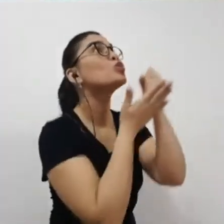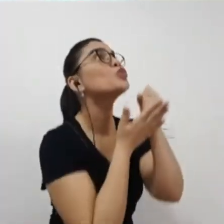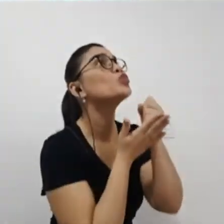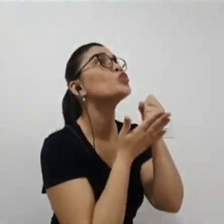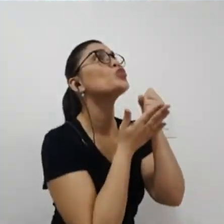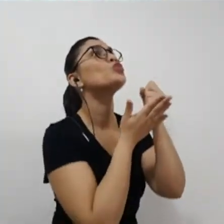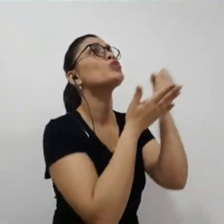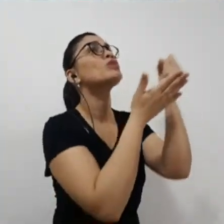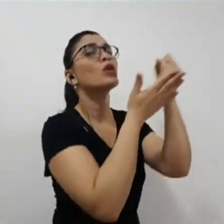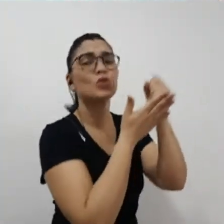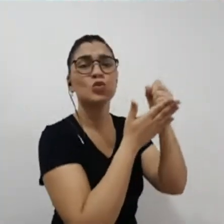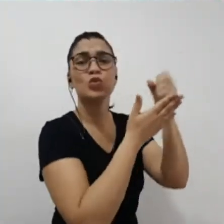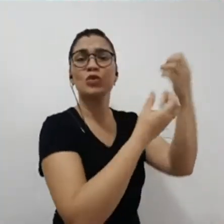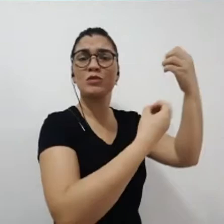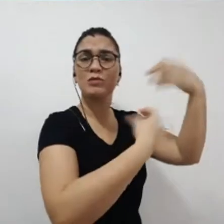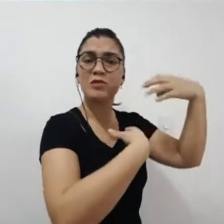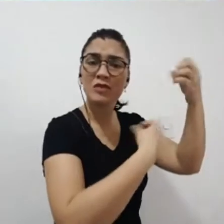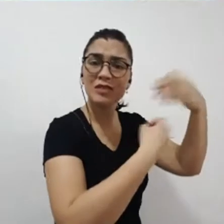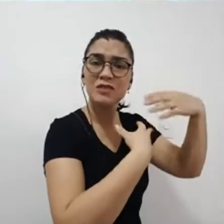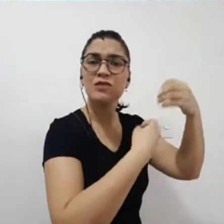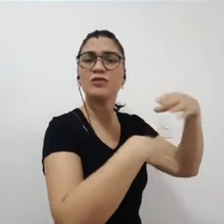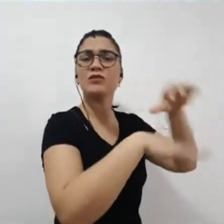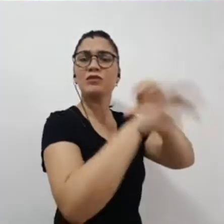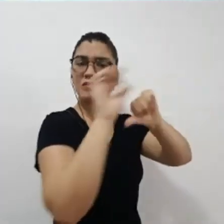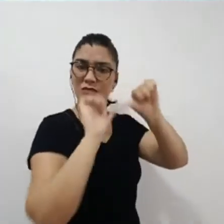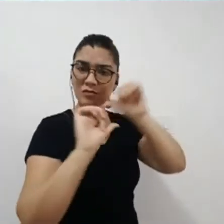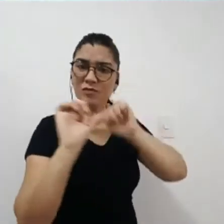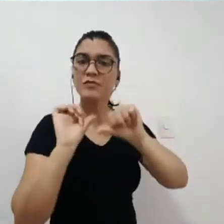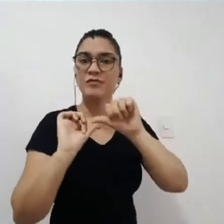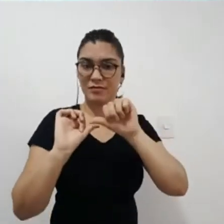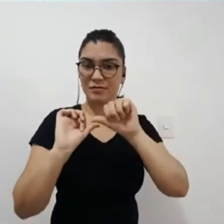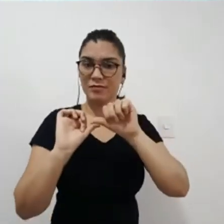me aperfeiçoa. É isso que está acontecendo.